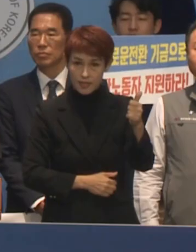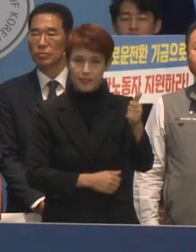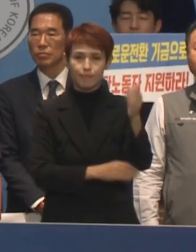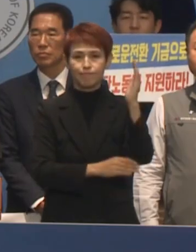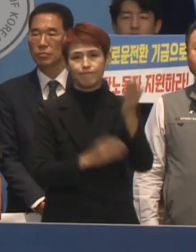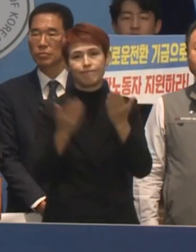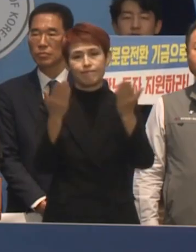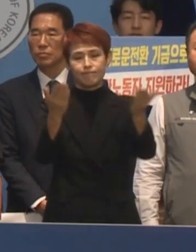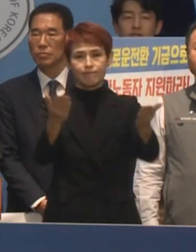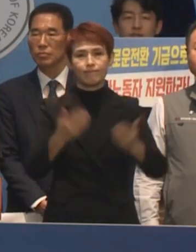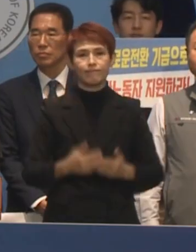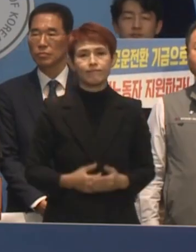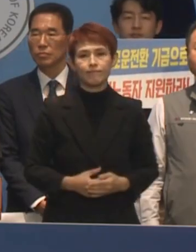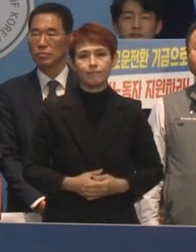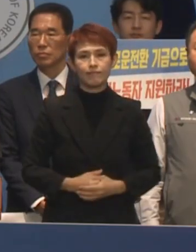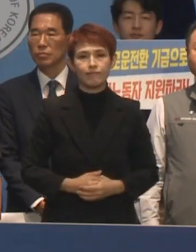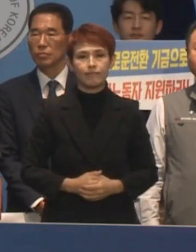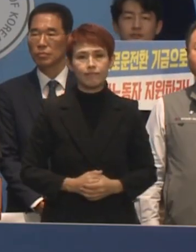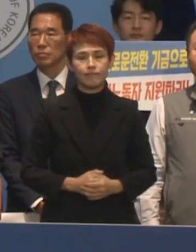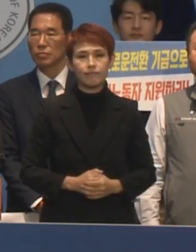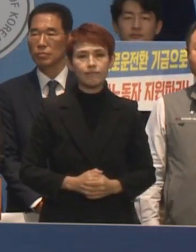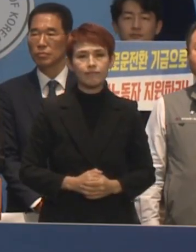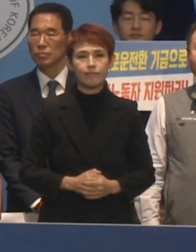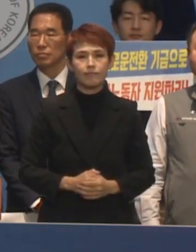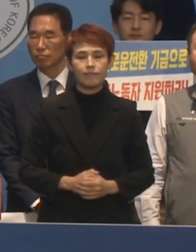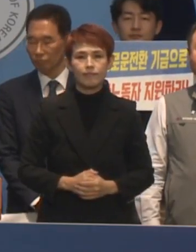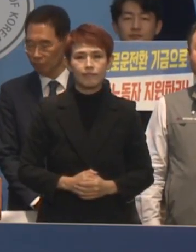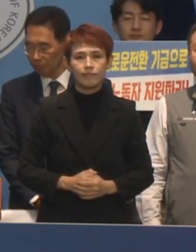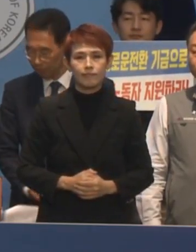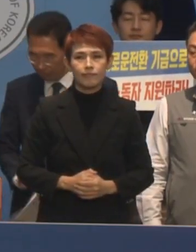회견문을 낭독하는 것으로 진행하겠습니다.